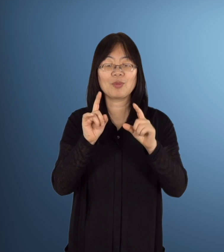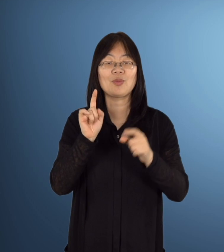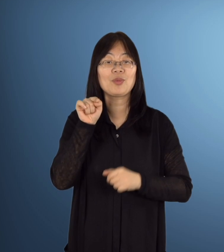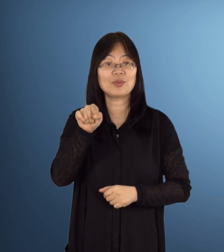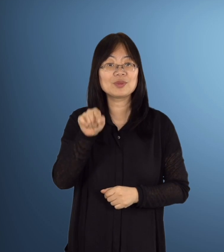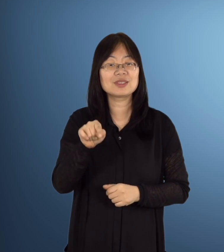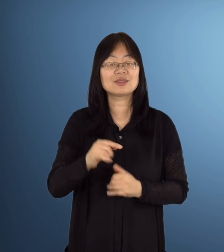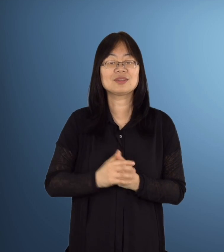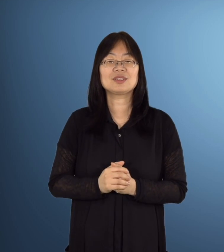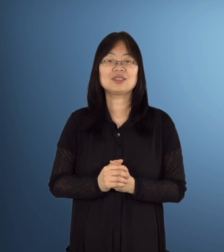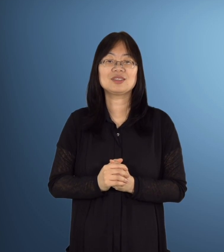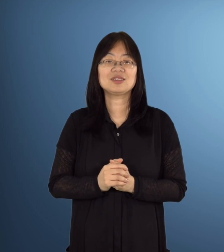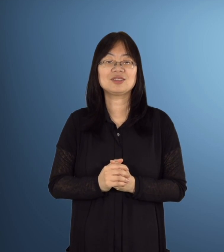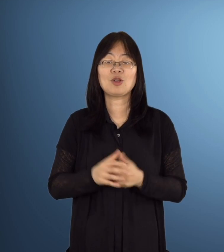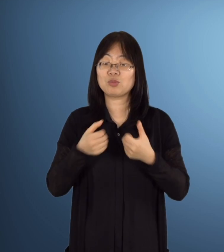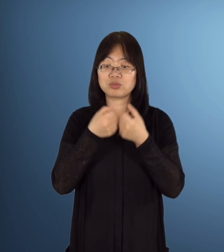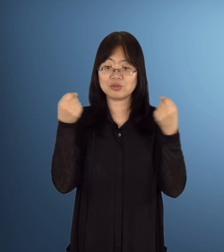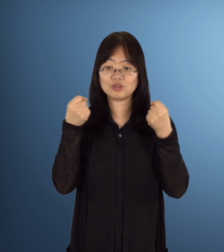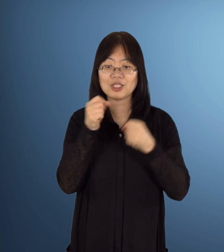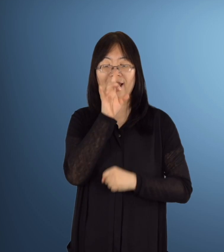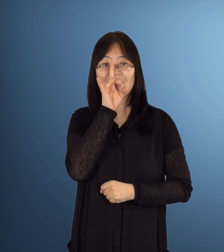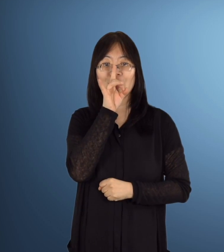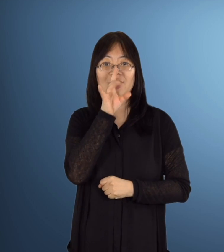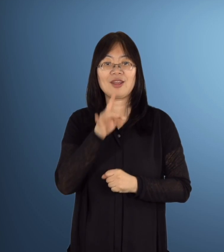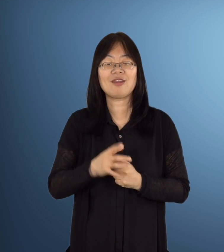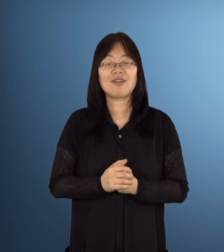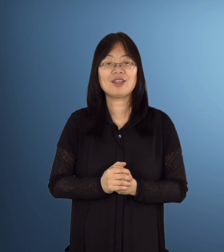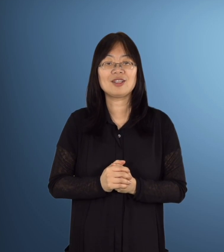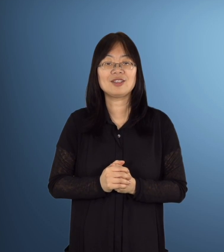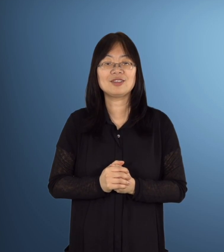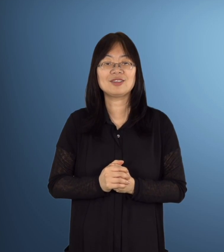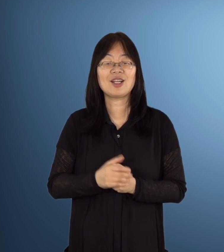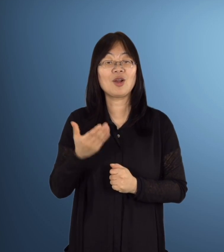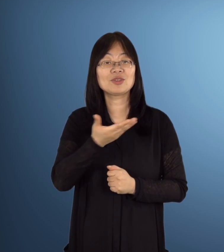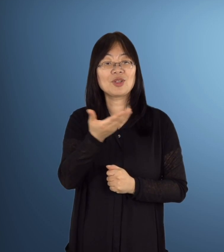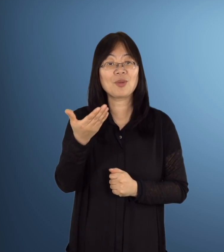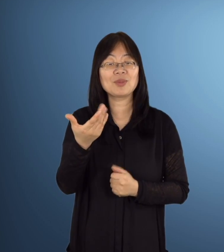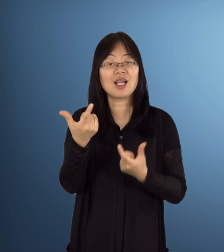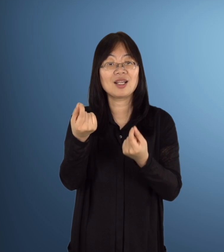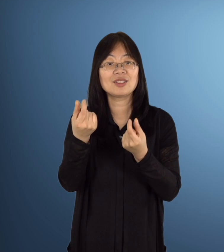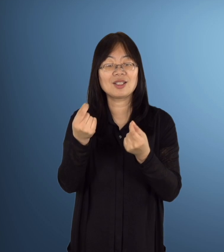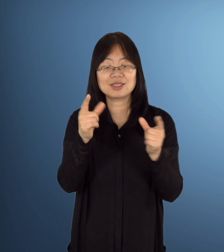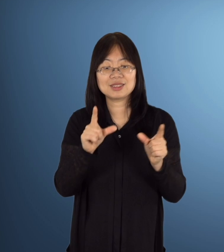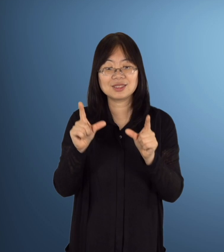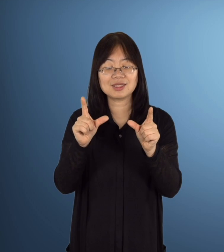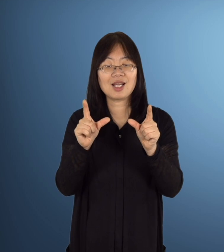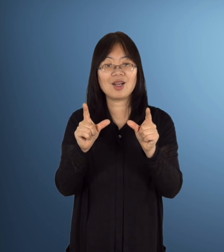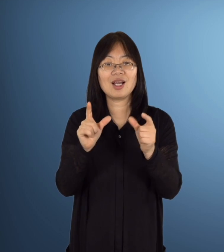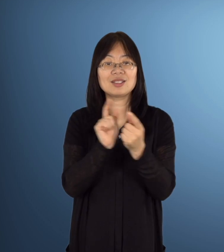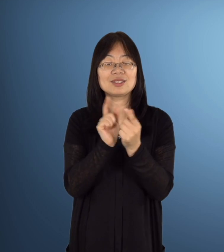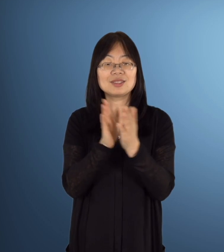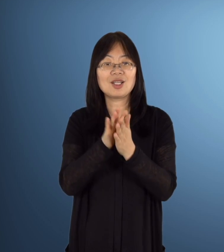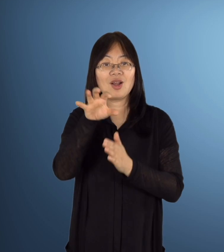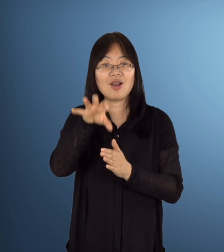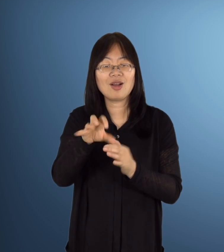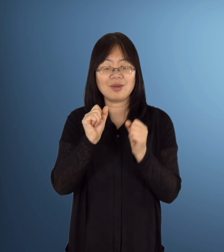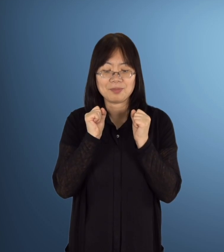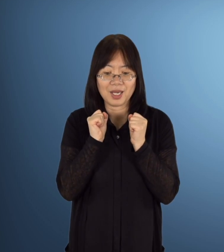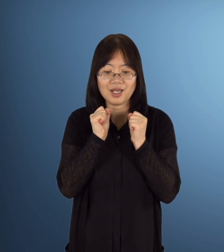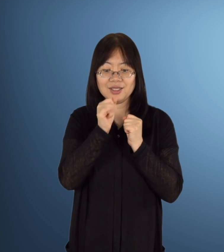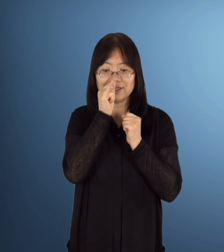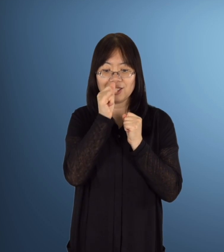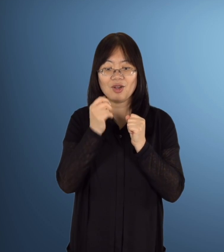전도는 분리될 수 없는 거예요. 여러분들이 그런 삶으로 현장에서